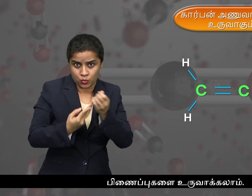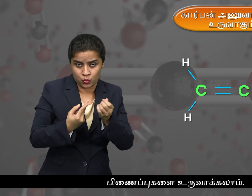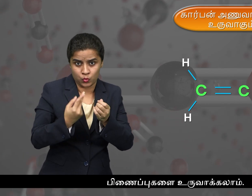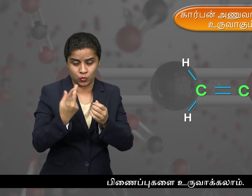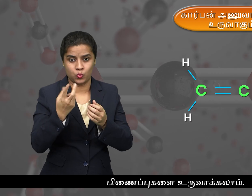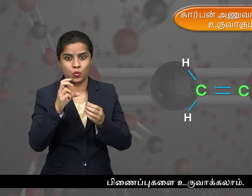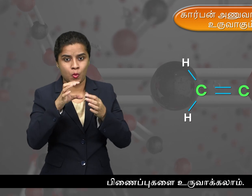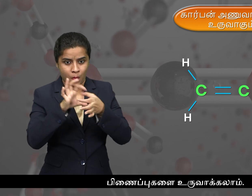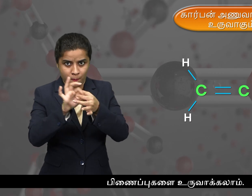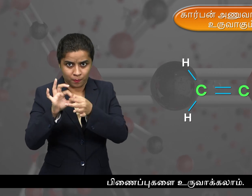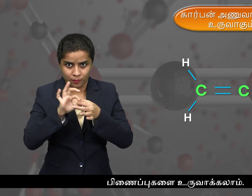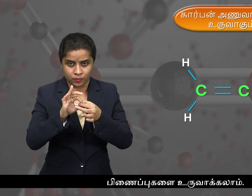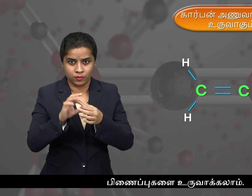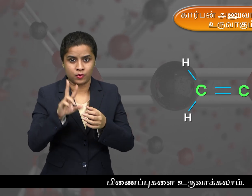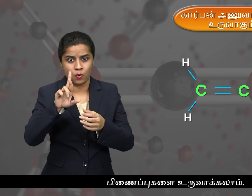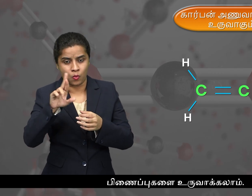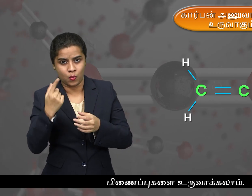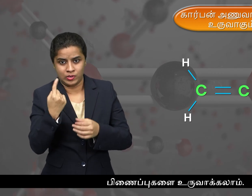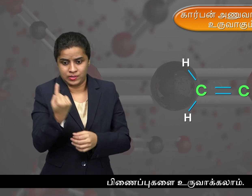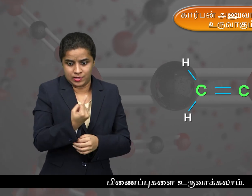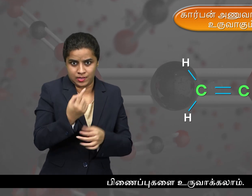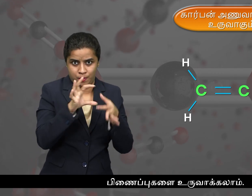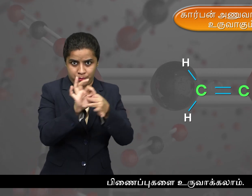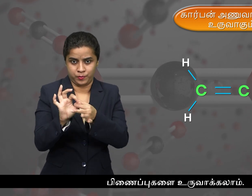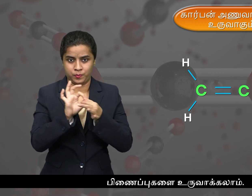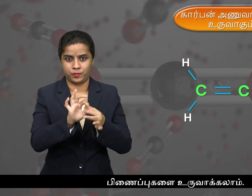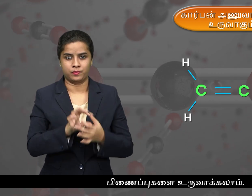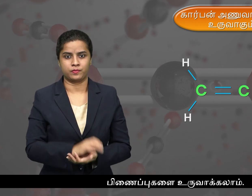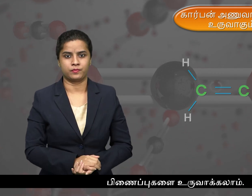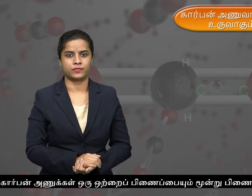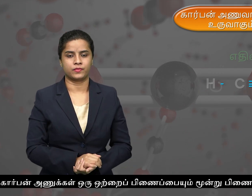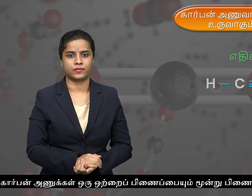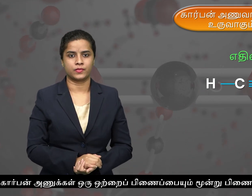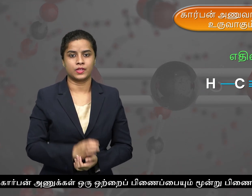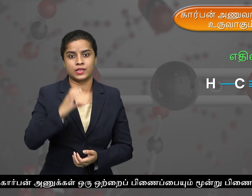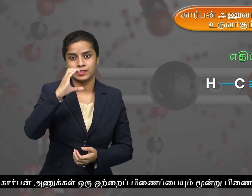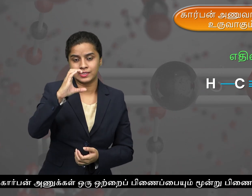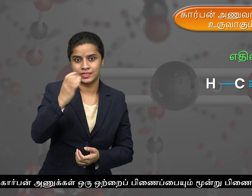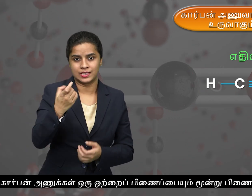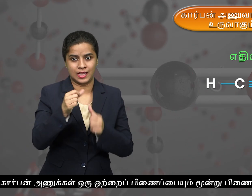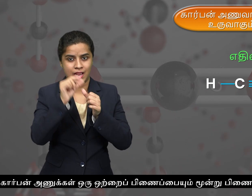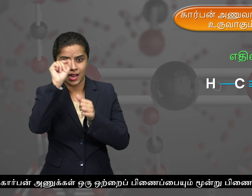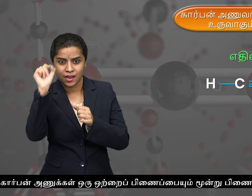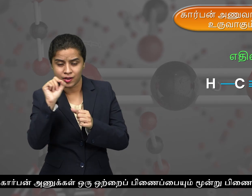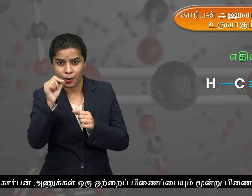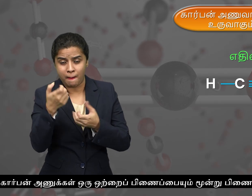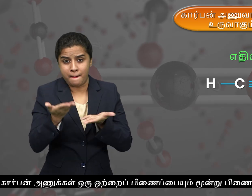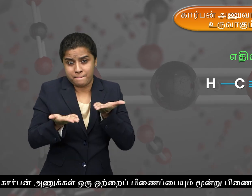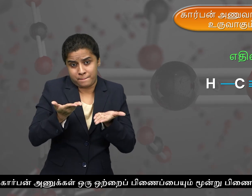உருவாக்கலாம். கார்பன் அணுக்கள் ஒரு ஒற்றை பிணைப்பையும்